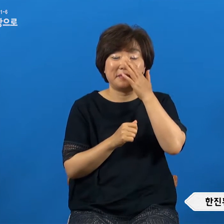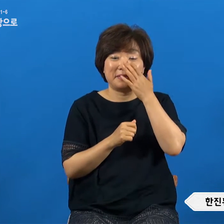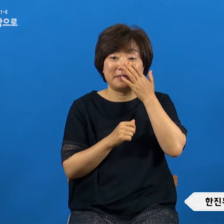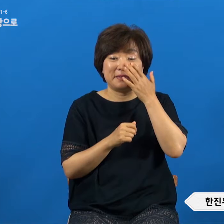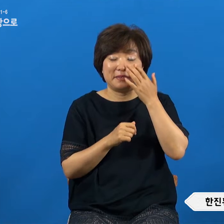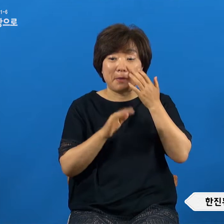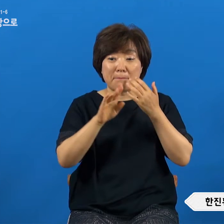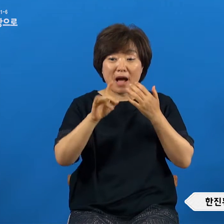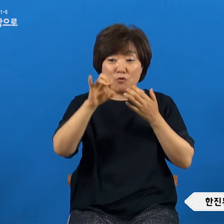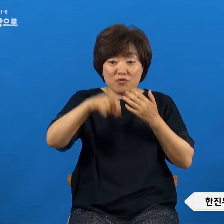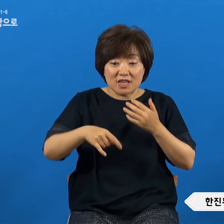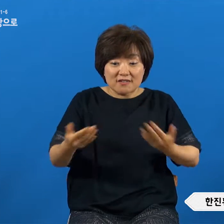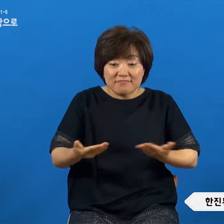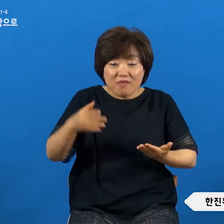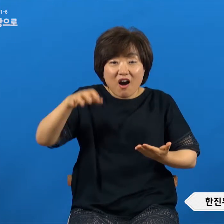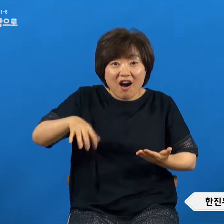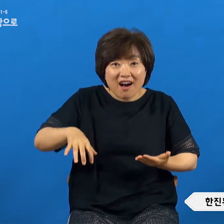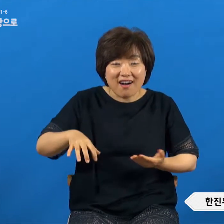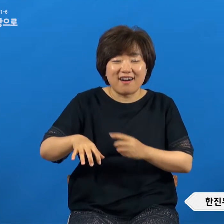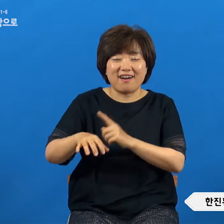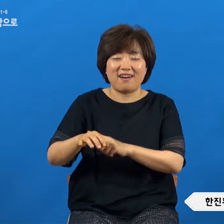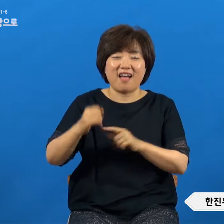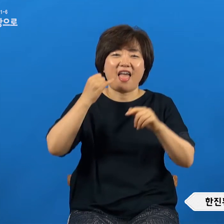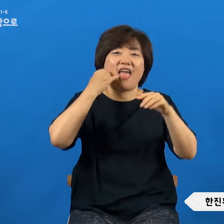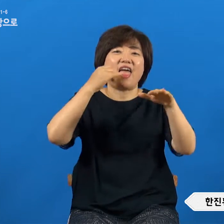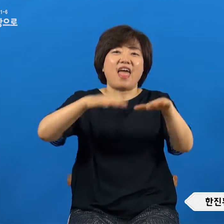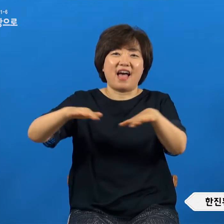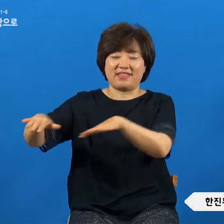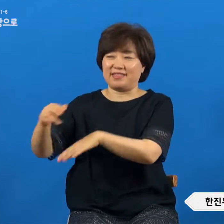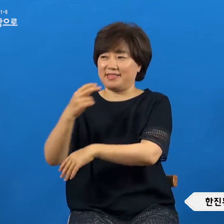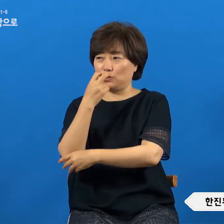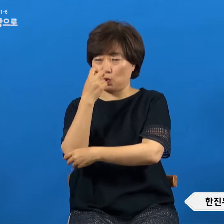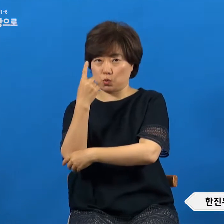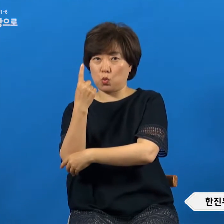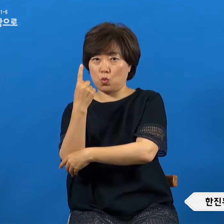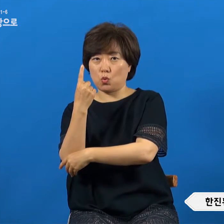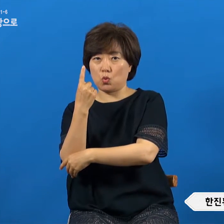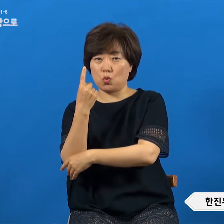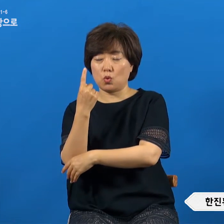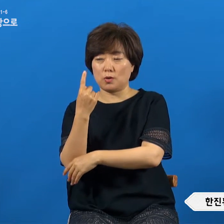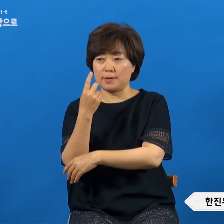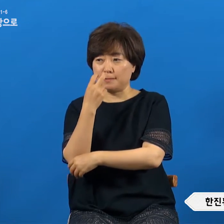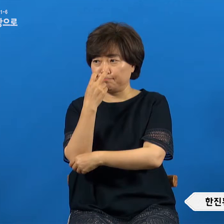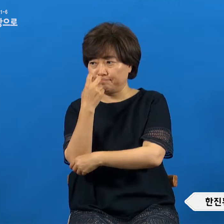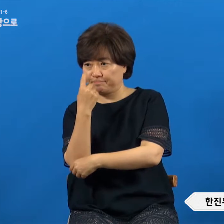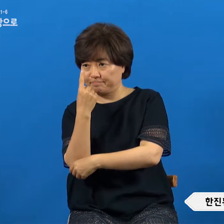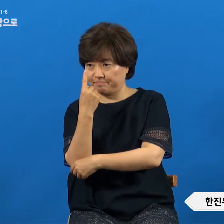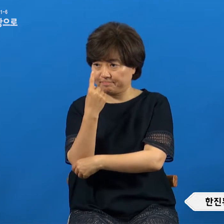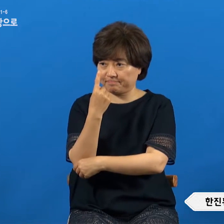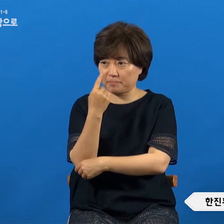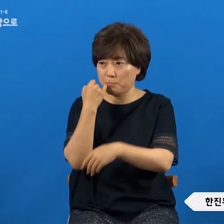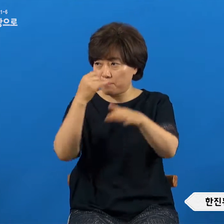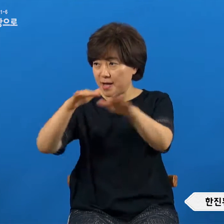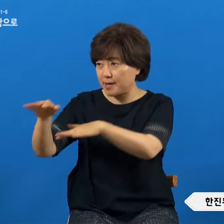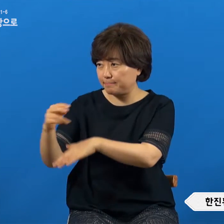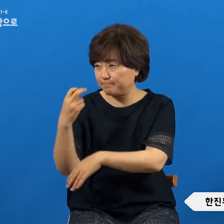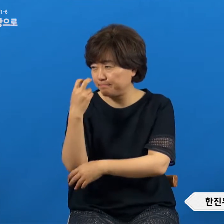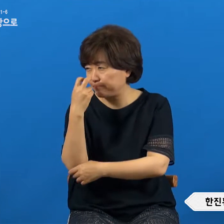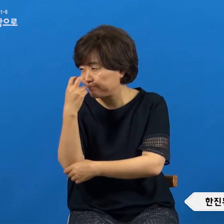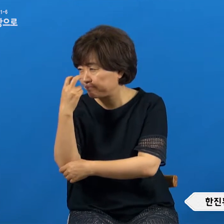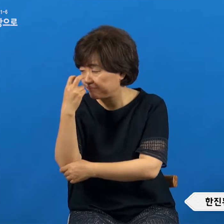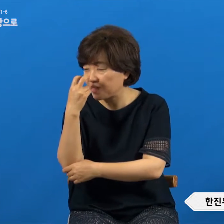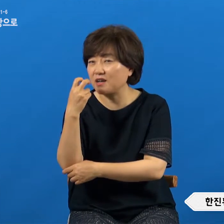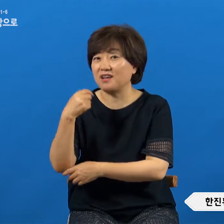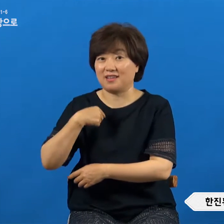지금도 분명하게 기억이 납니다. 중대장이 초소에 투입하기 전에 우리를 쭉 세워놓고